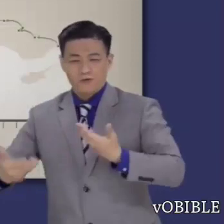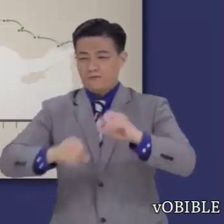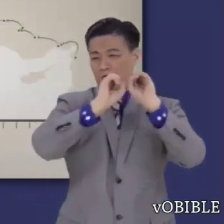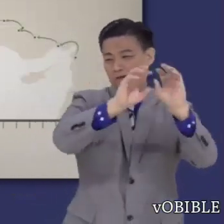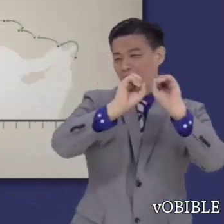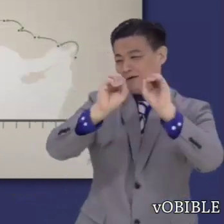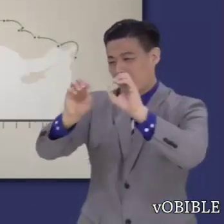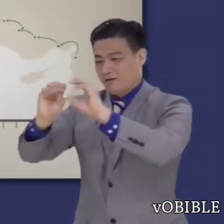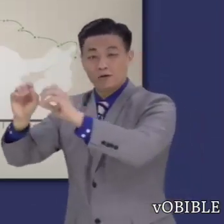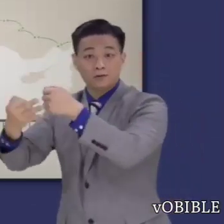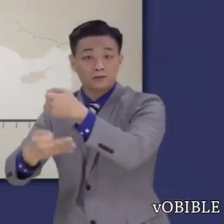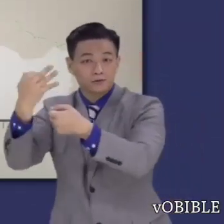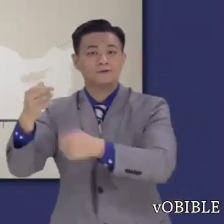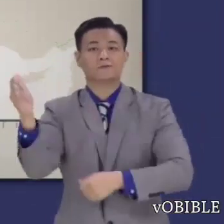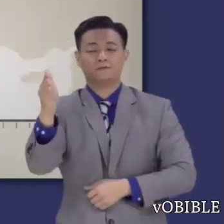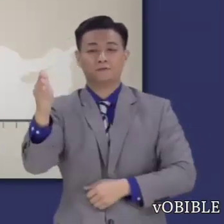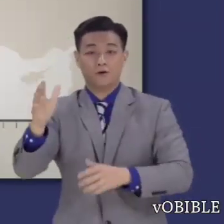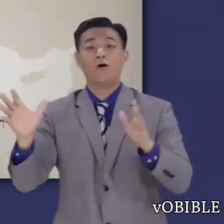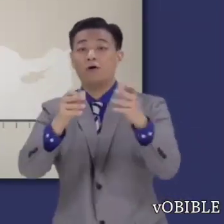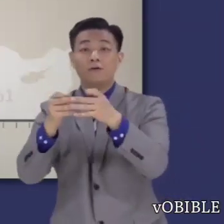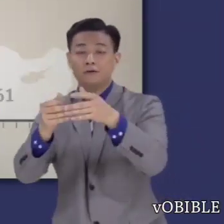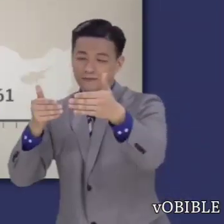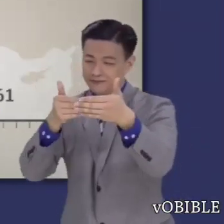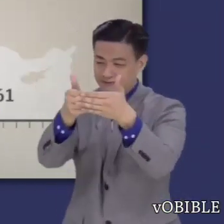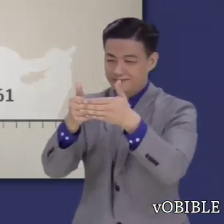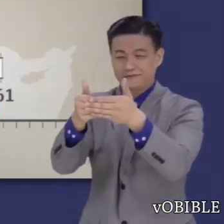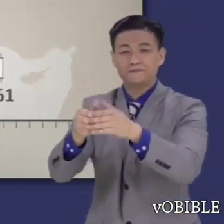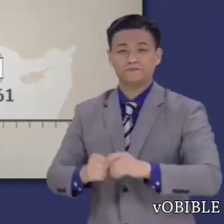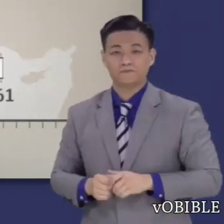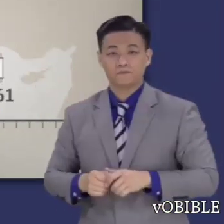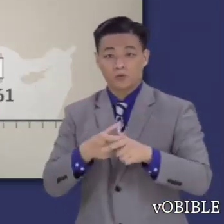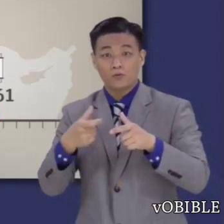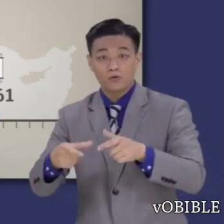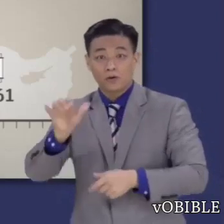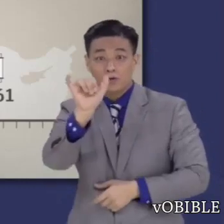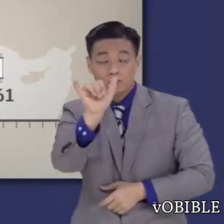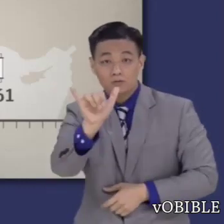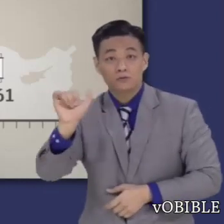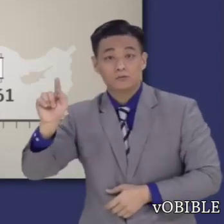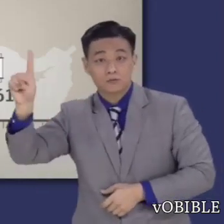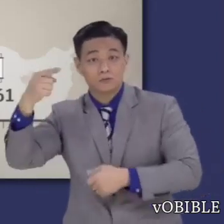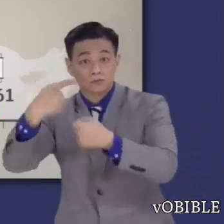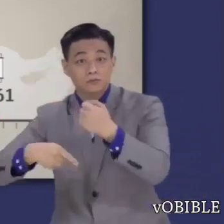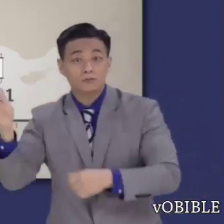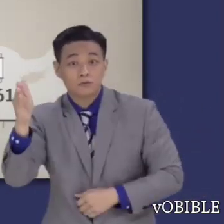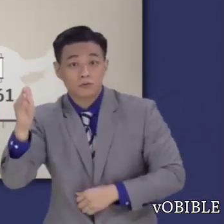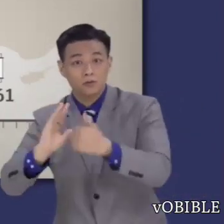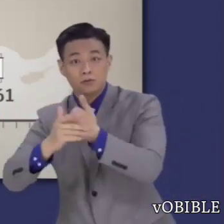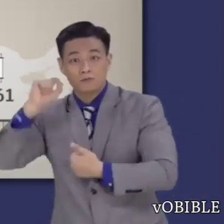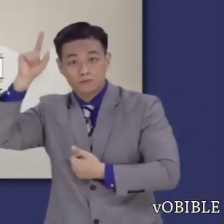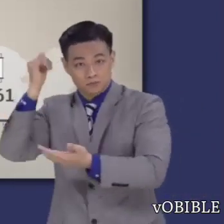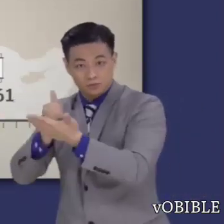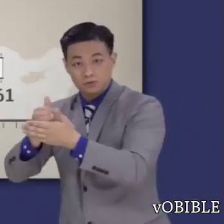以弗所的基督徒建立了深厚的情谊。后来，使徒保罗在公元60或61年左